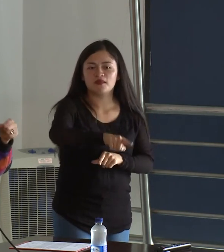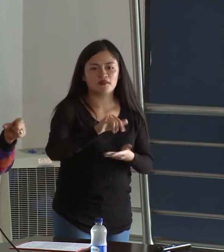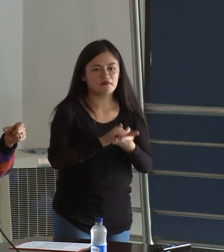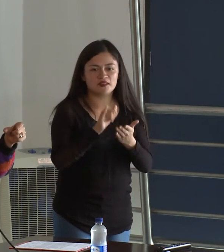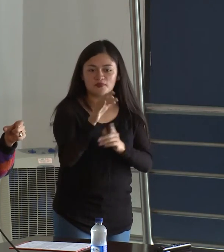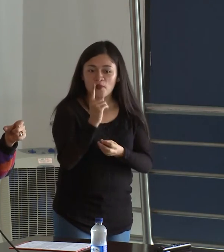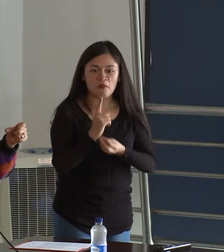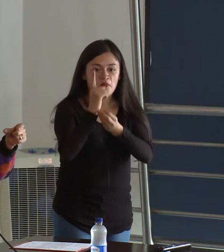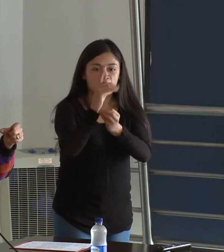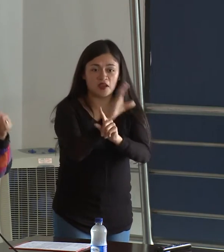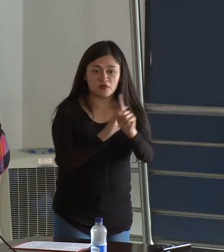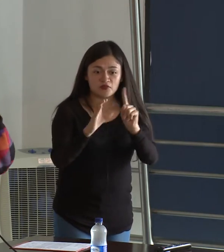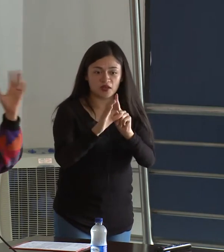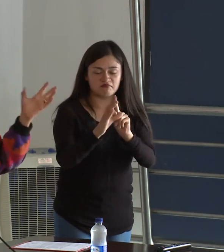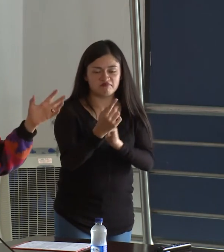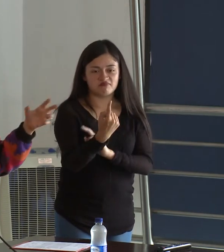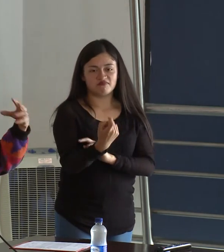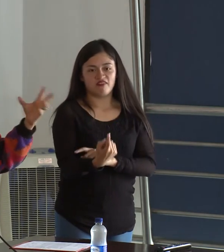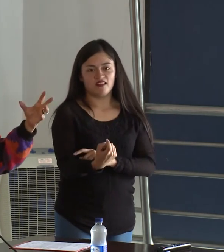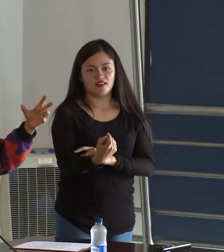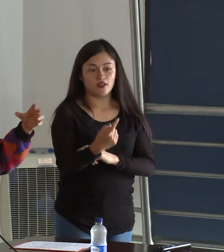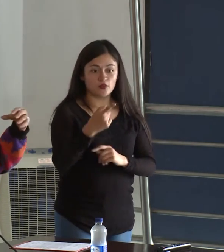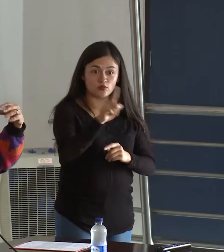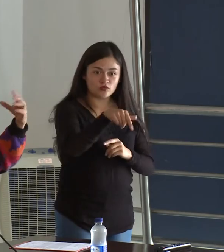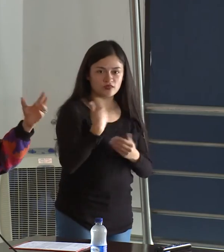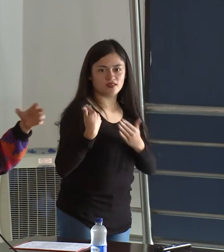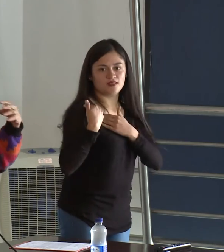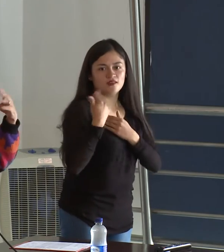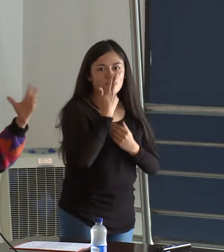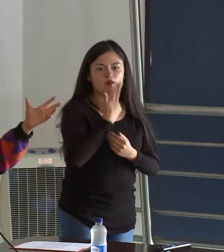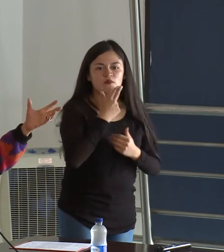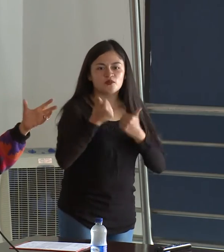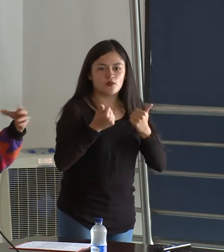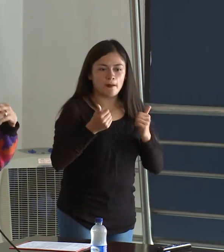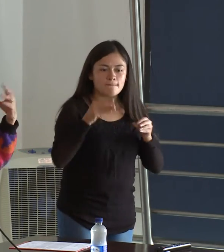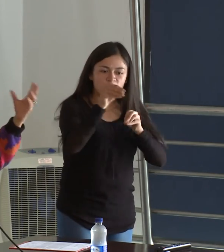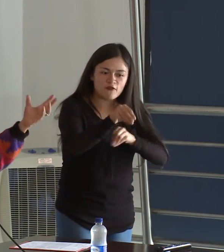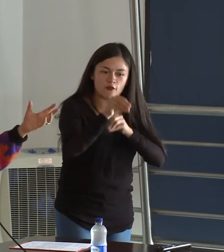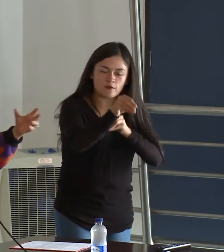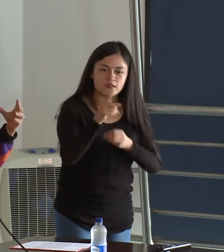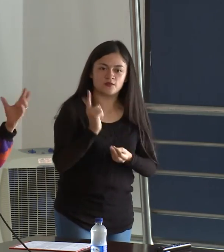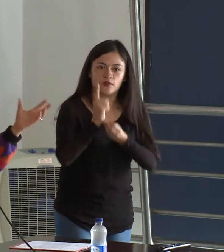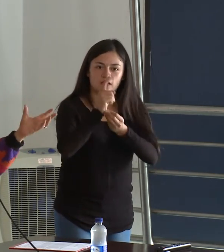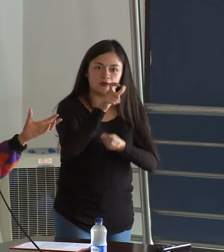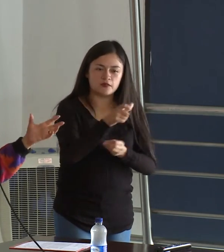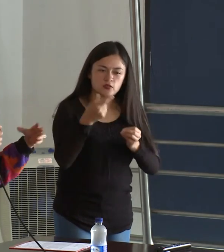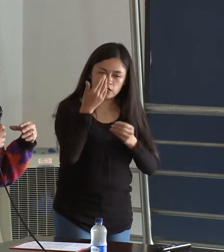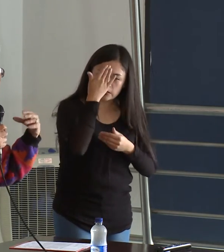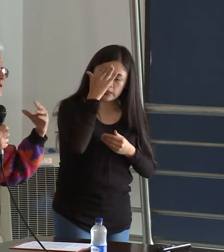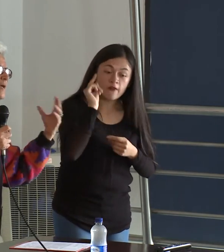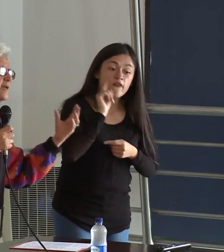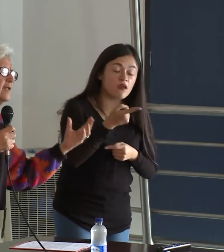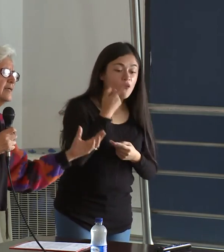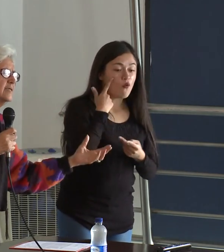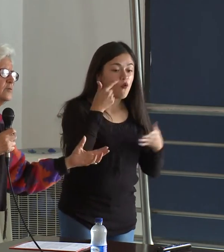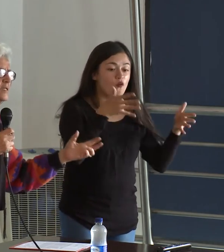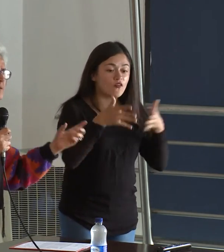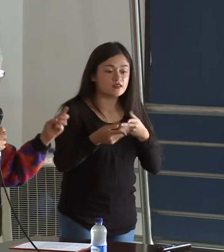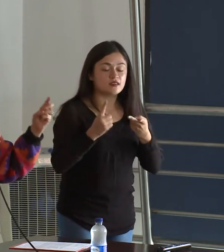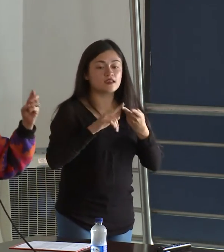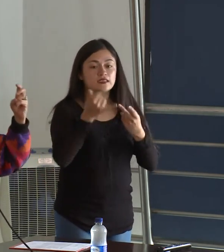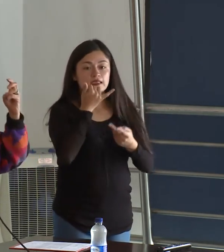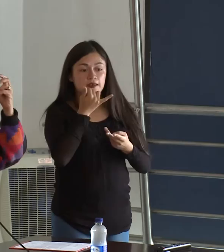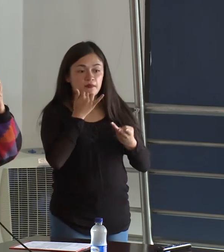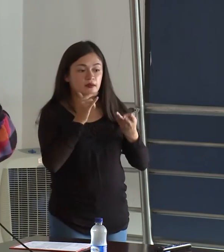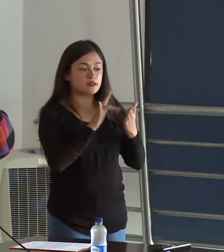nivel político de la gente, decir, miren lo que está pasando. Y dice uno, pero ¿por qué está pasando este tipo de cosas? ¿Cómo es que se están haciendo este